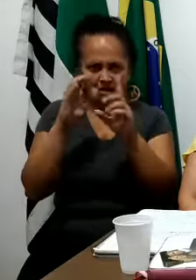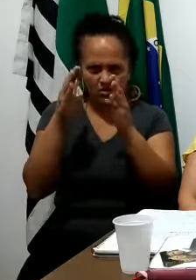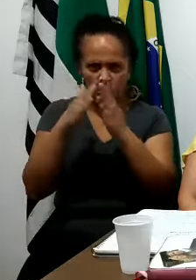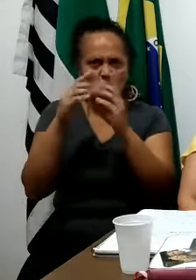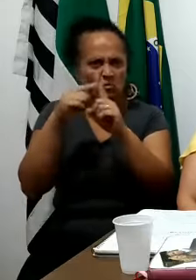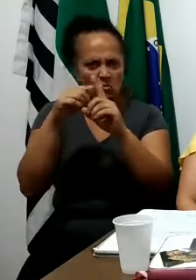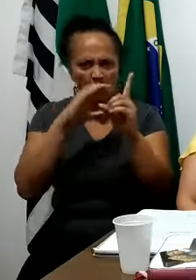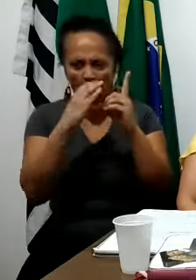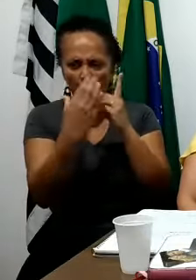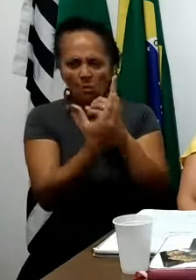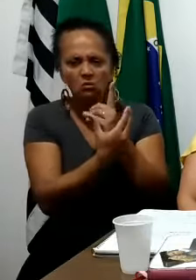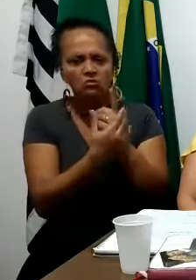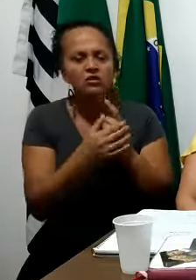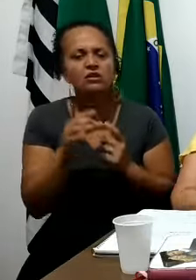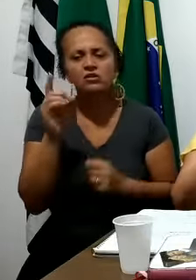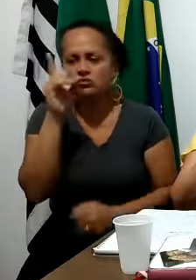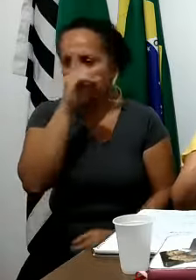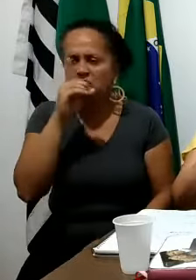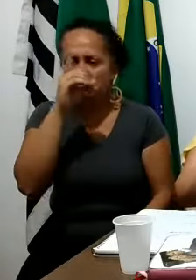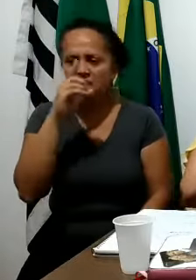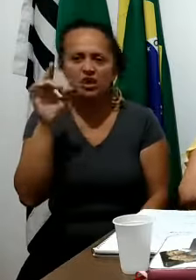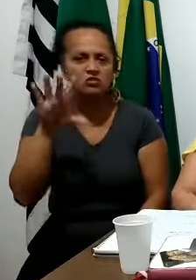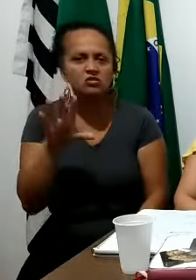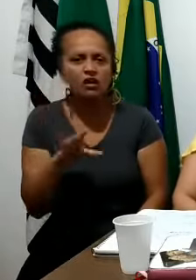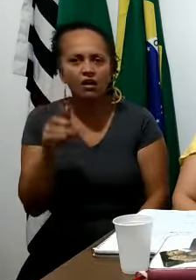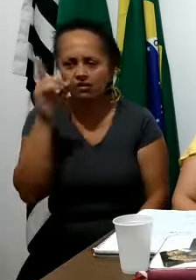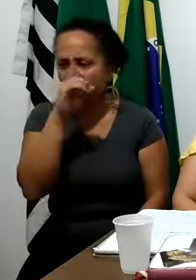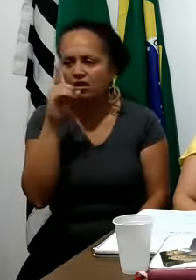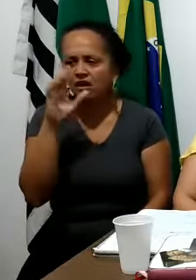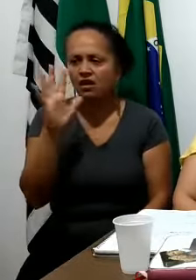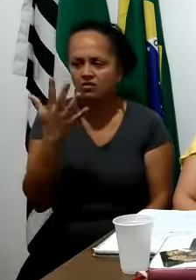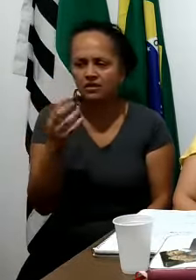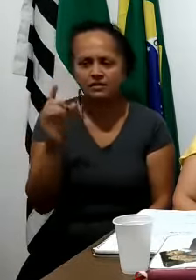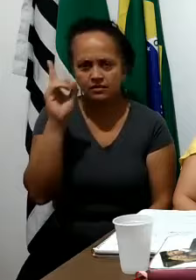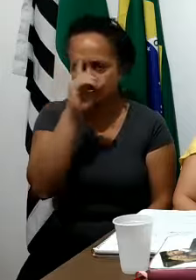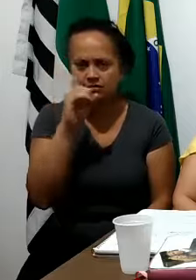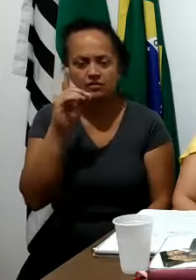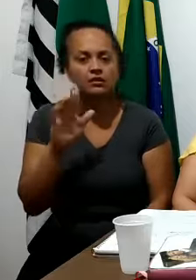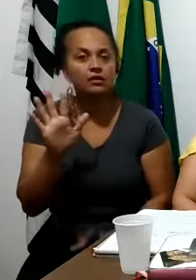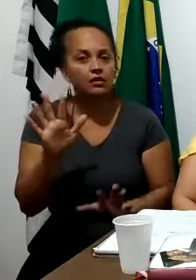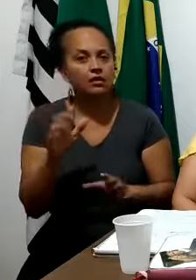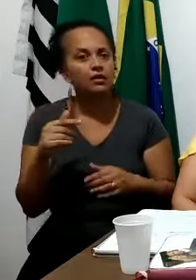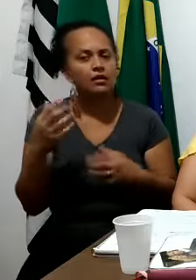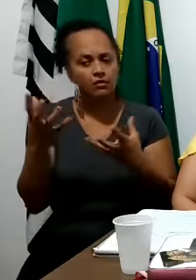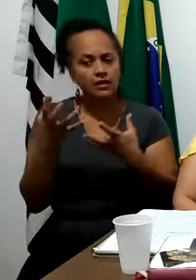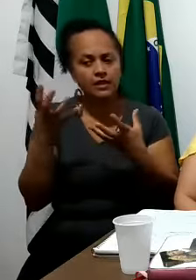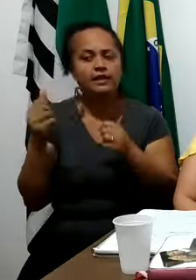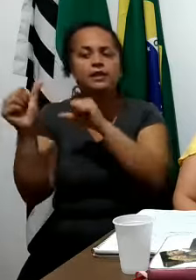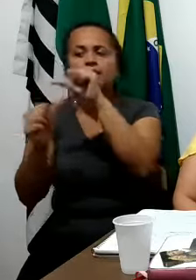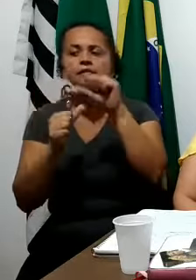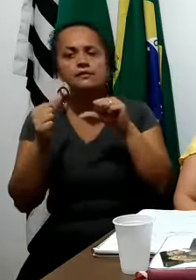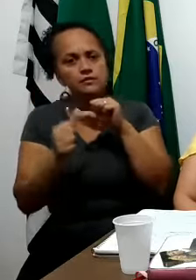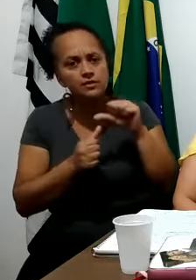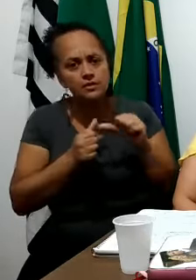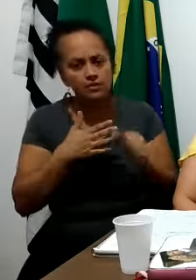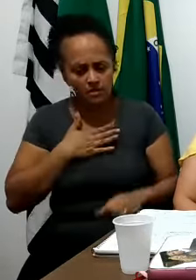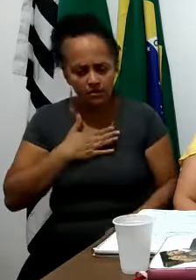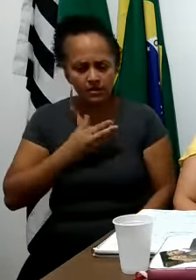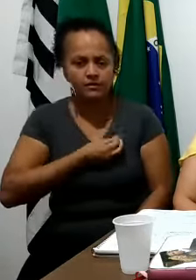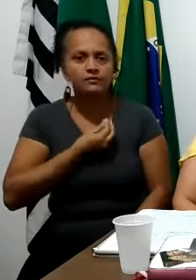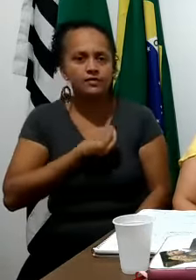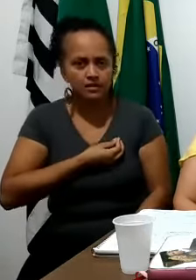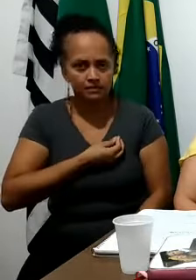né? Que ela transformasse não só a minha vida, mas a vida de quem estava ao meu lado ali. E eu vi tanta diferença, né? Vocês